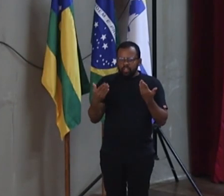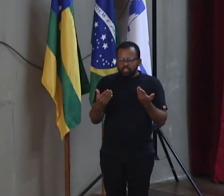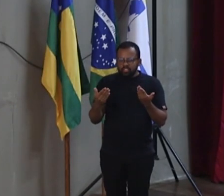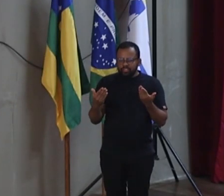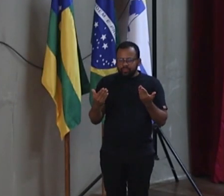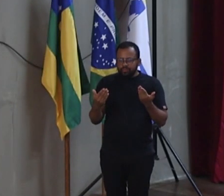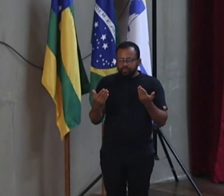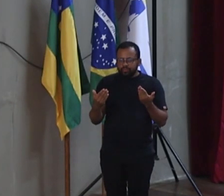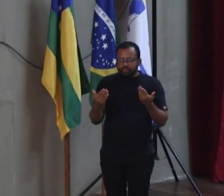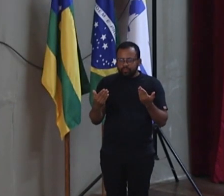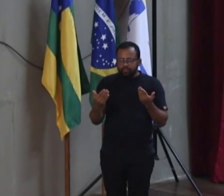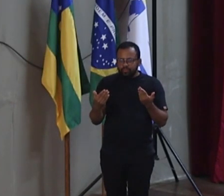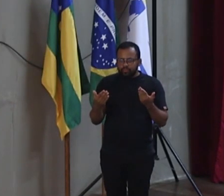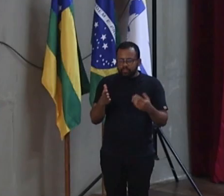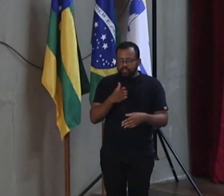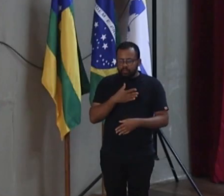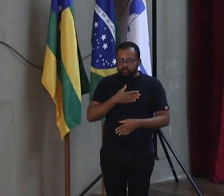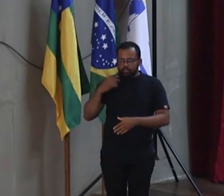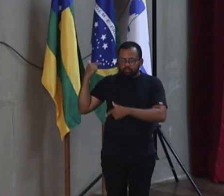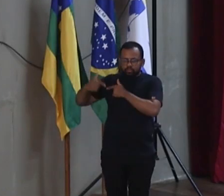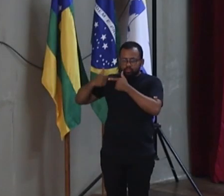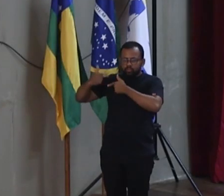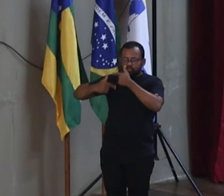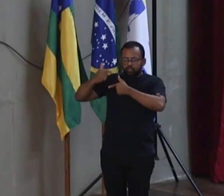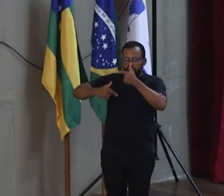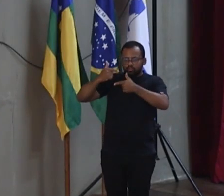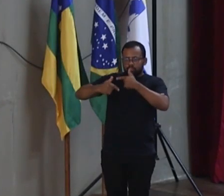seja, a minha geração